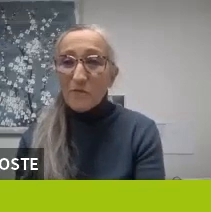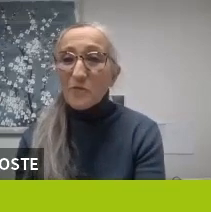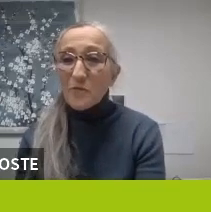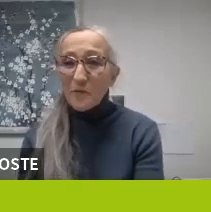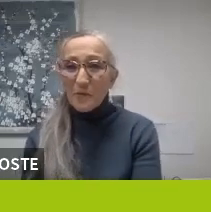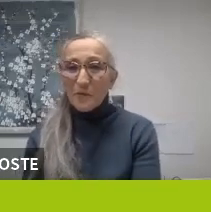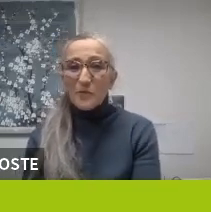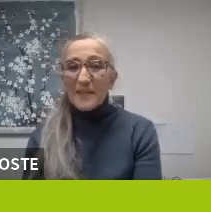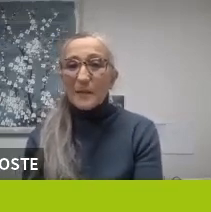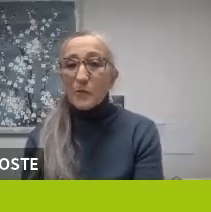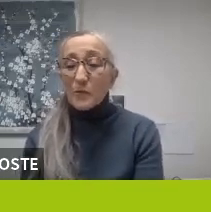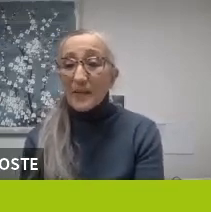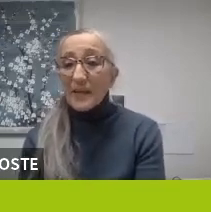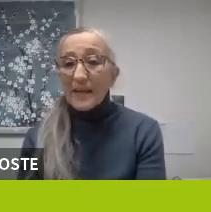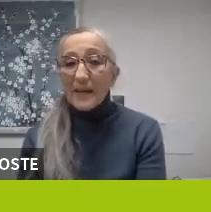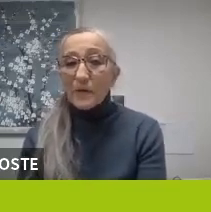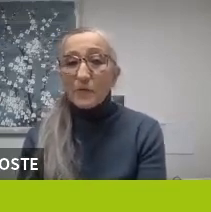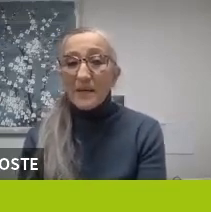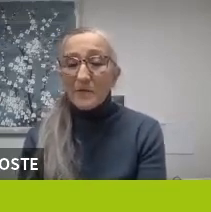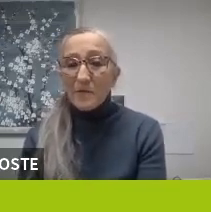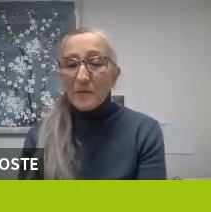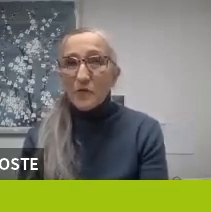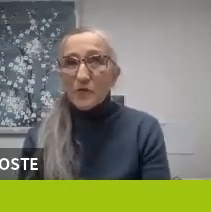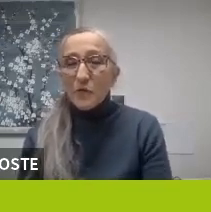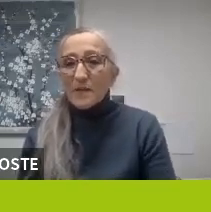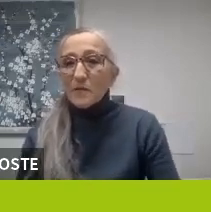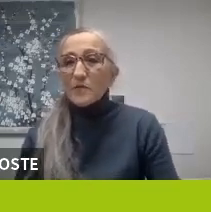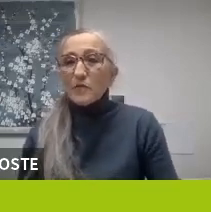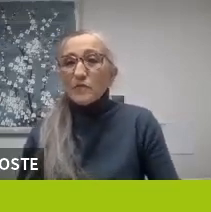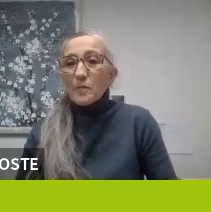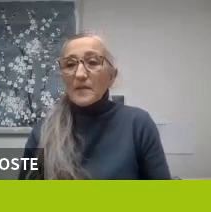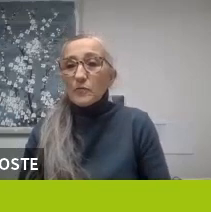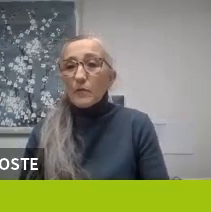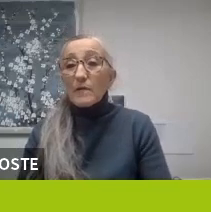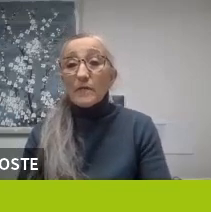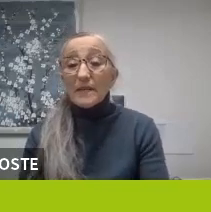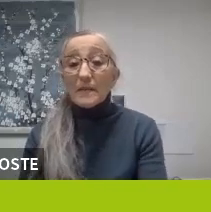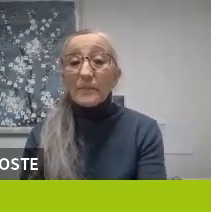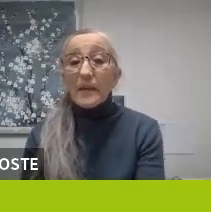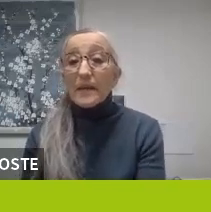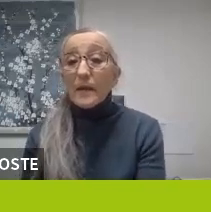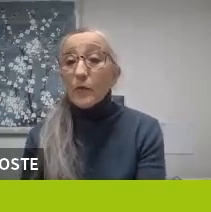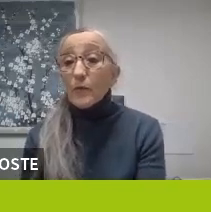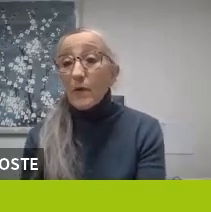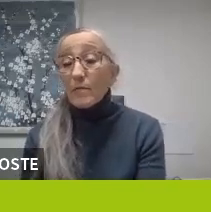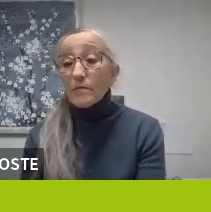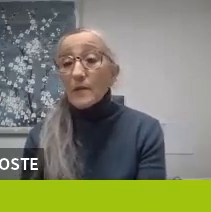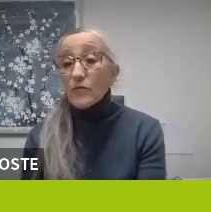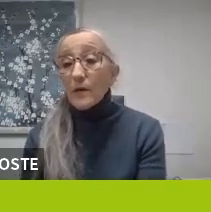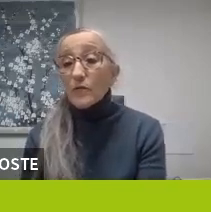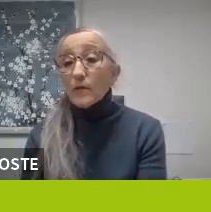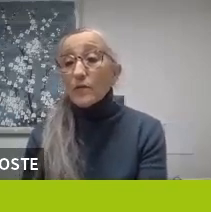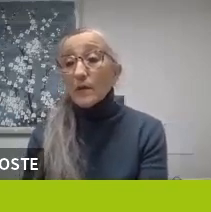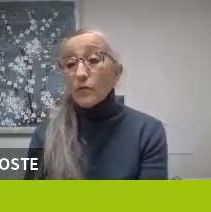surtout bienvenue autour de cette table ronde. Alors oui, je représente le centre de formation AEFS et avons